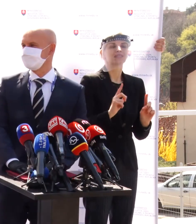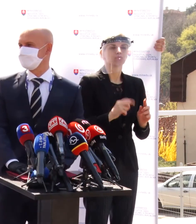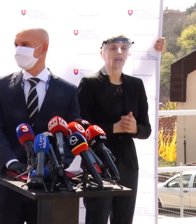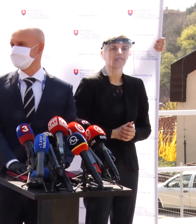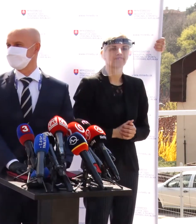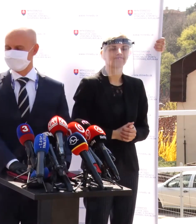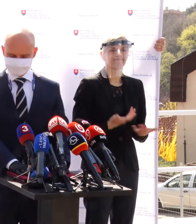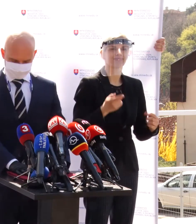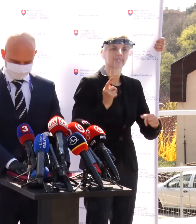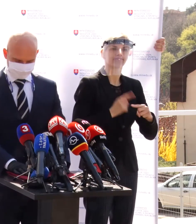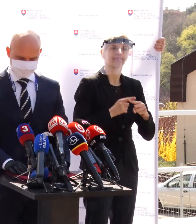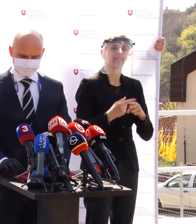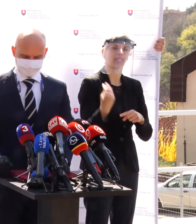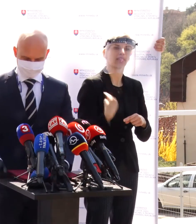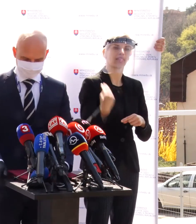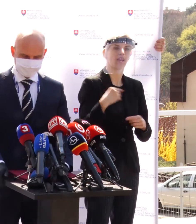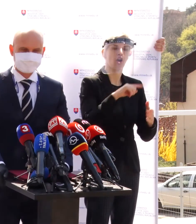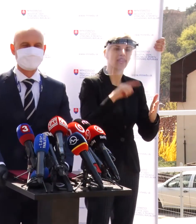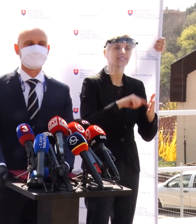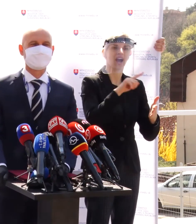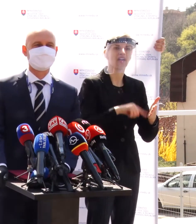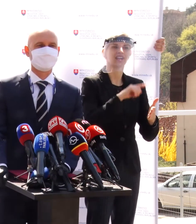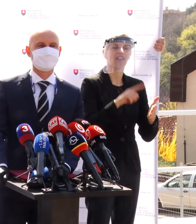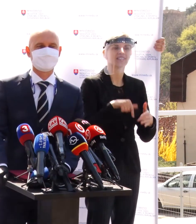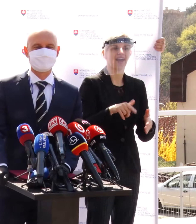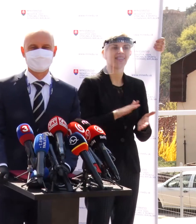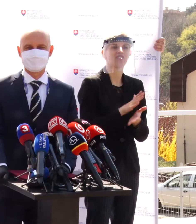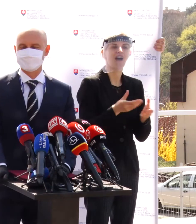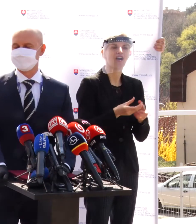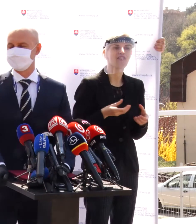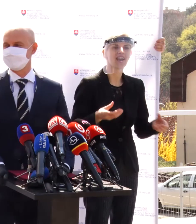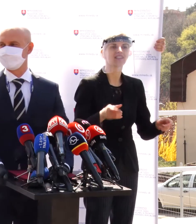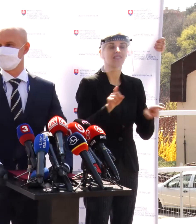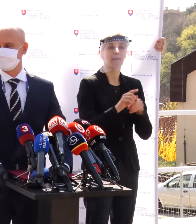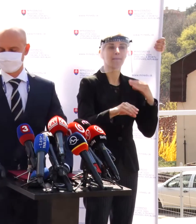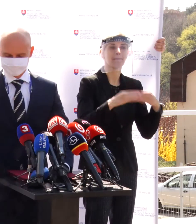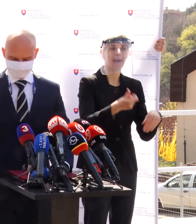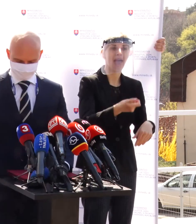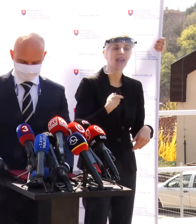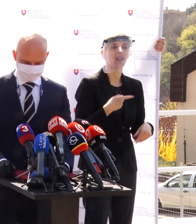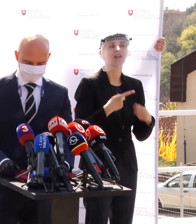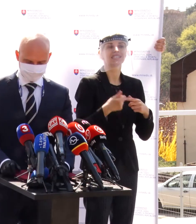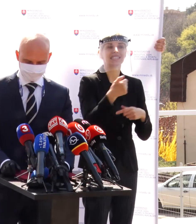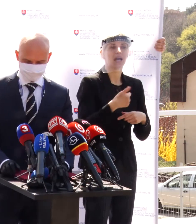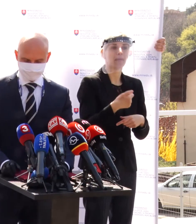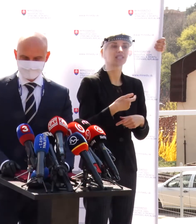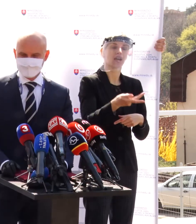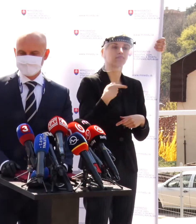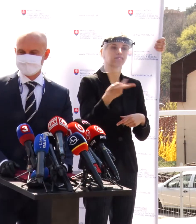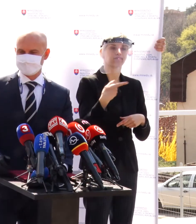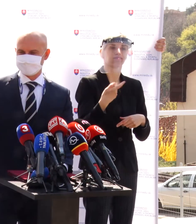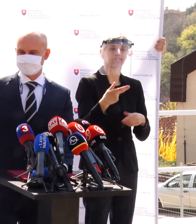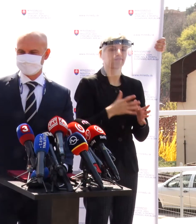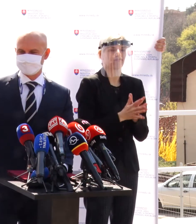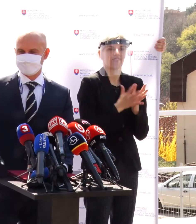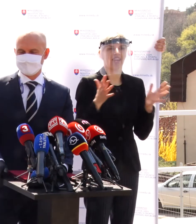Toto je asi najčastejšia otázka, ktorú dostávame na tlačových besedách, ale ktorú ja dostávam aj v mailoch, SMS-kách cez všetky ostatné portály.